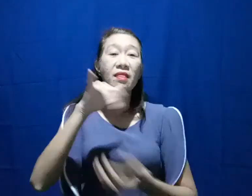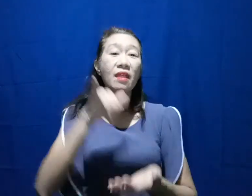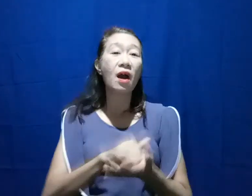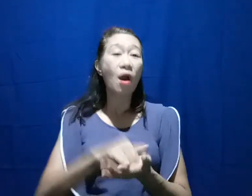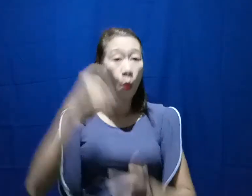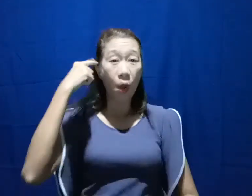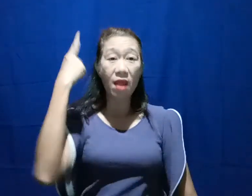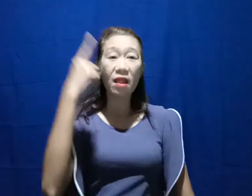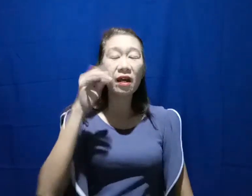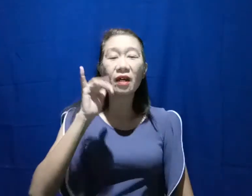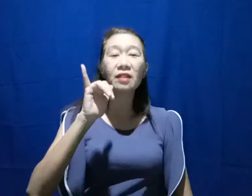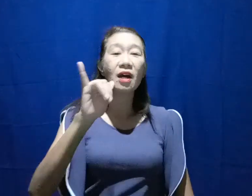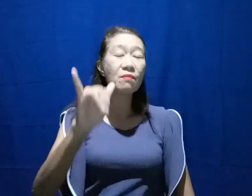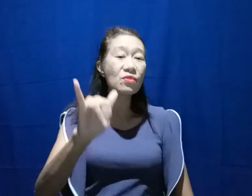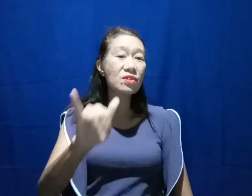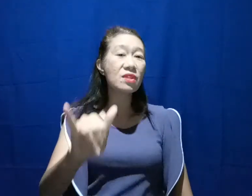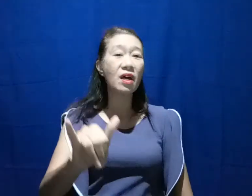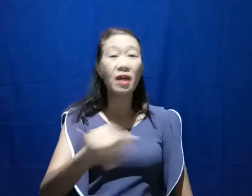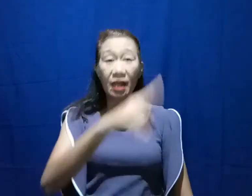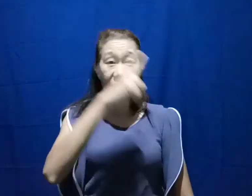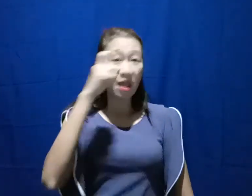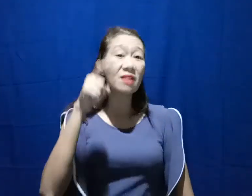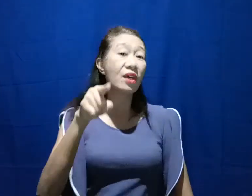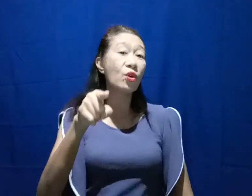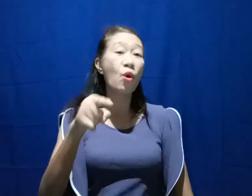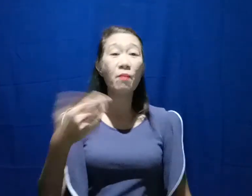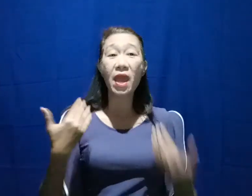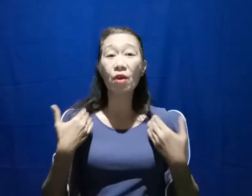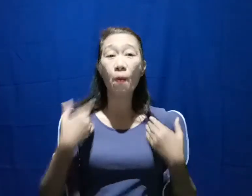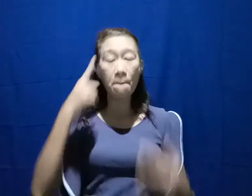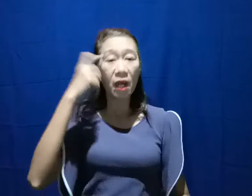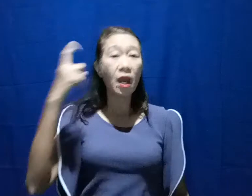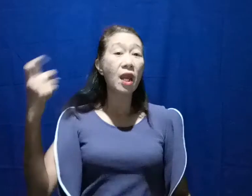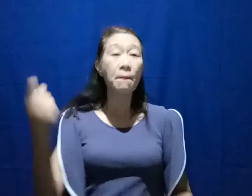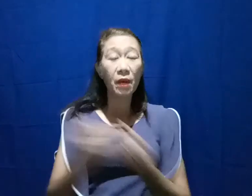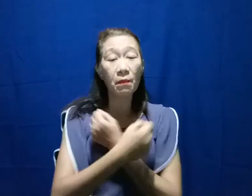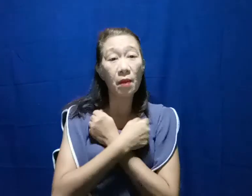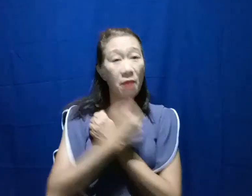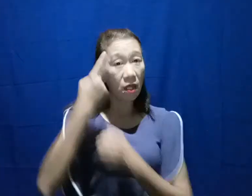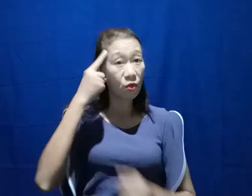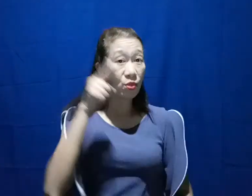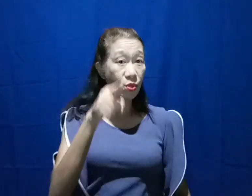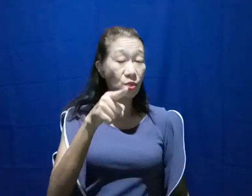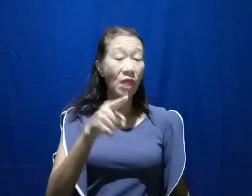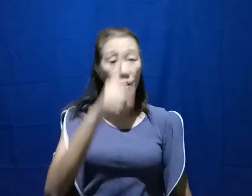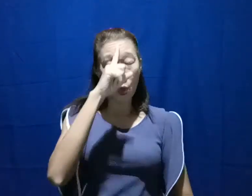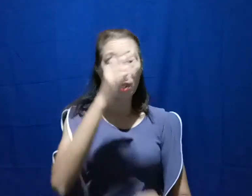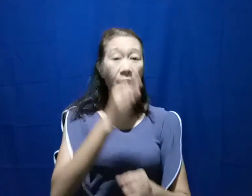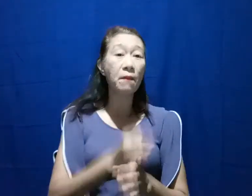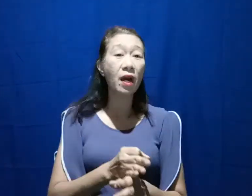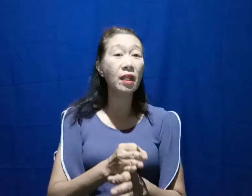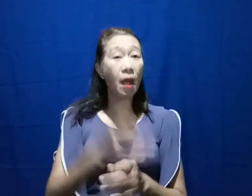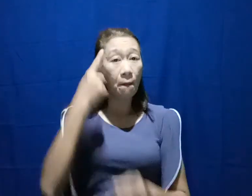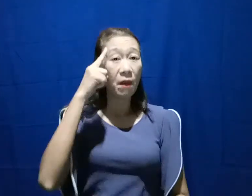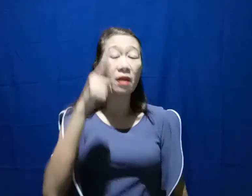Walang matapusan Dahil sa'yo, mayro'ng pangarap Pagmamahal ko sa'yo'y tapat Dahil sa